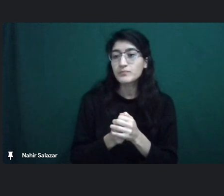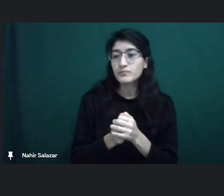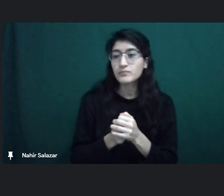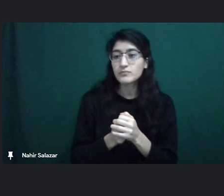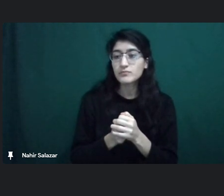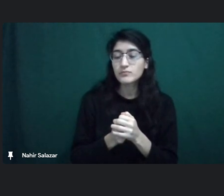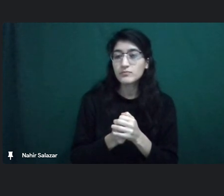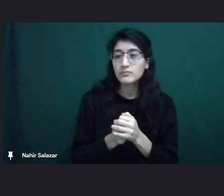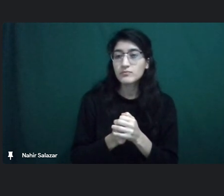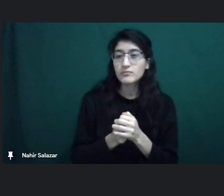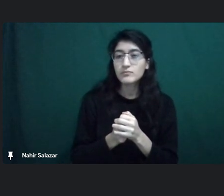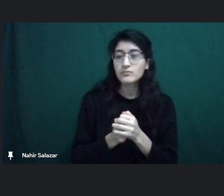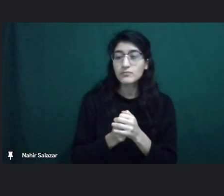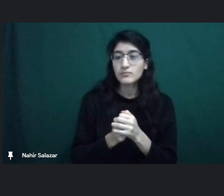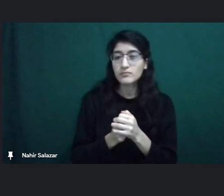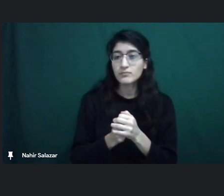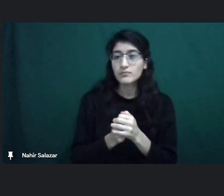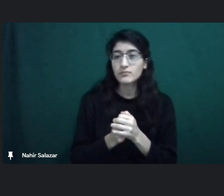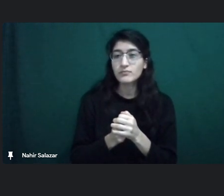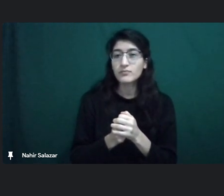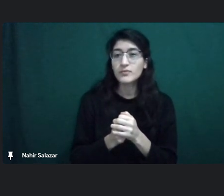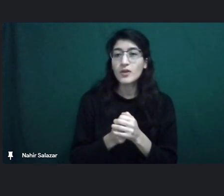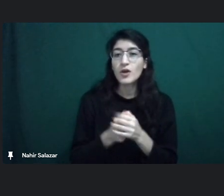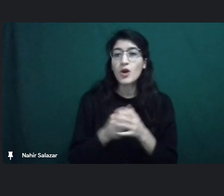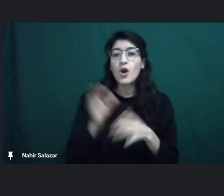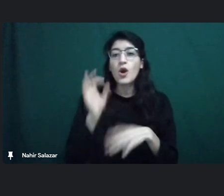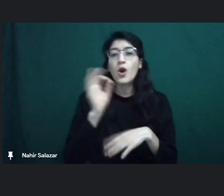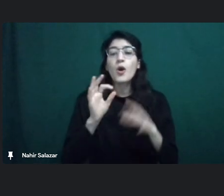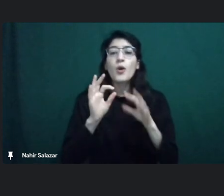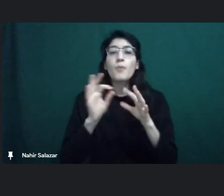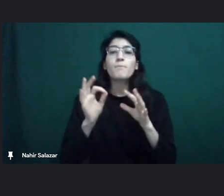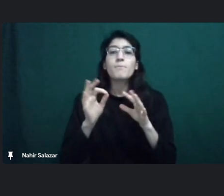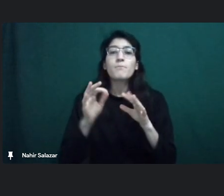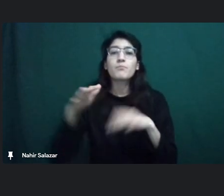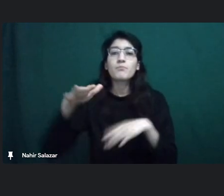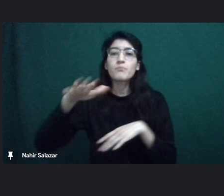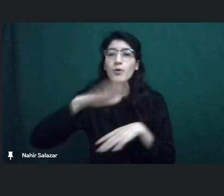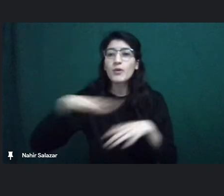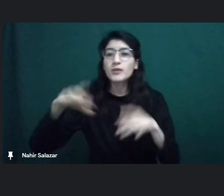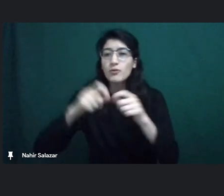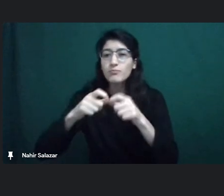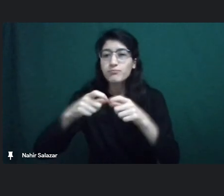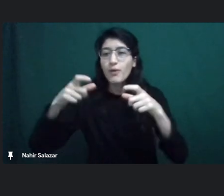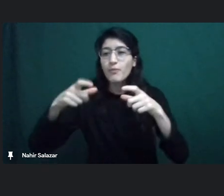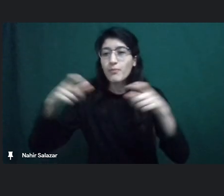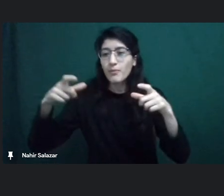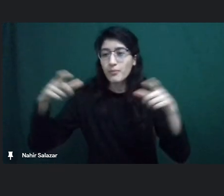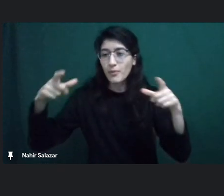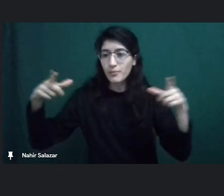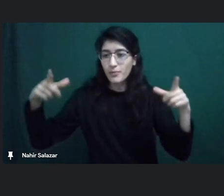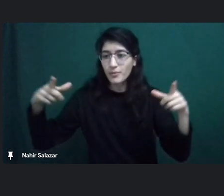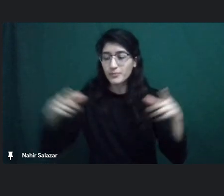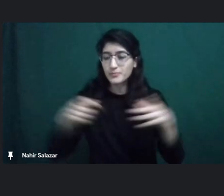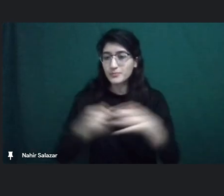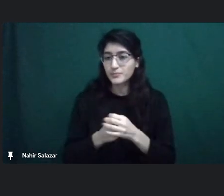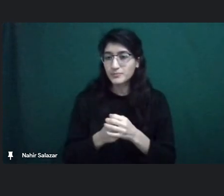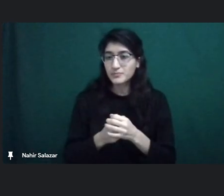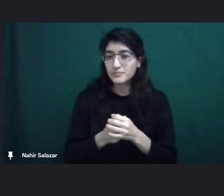growing population, población creciente, ¿sí? Es muy común